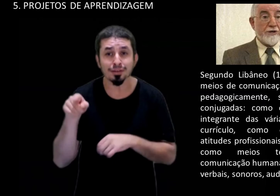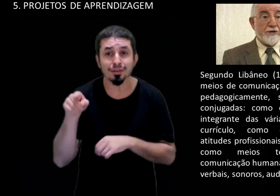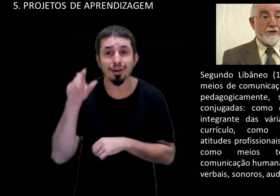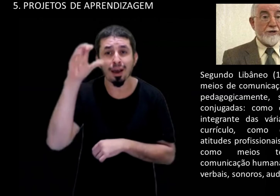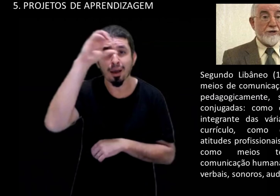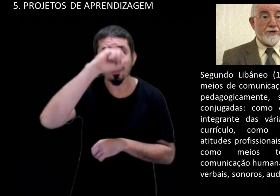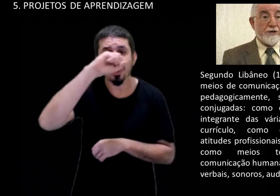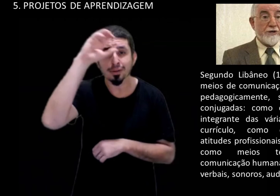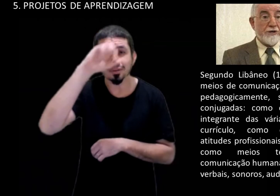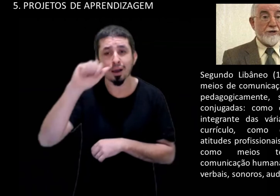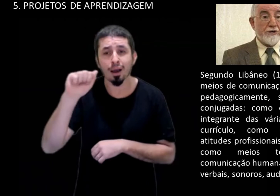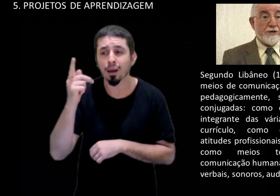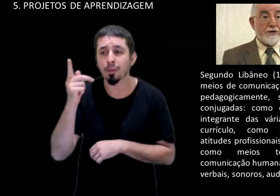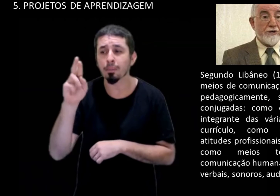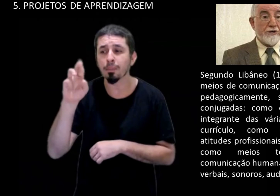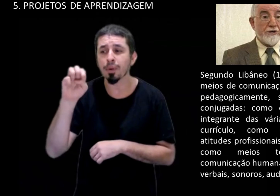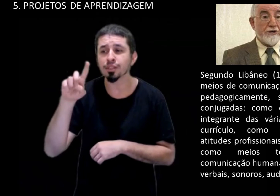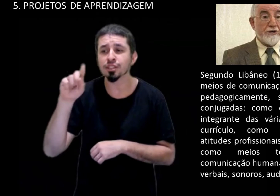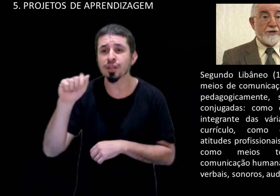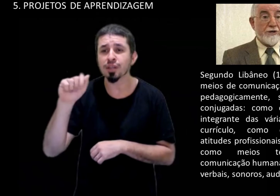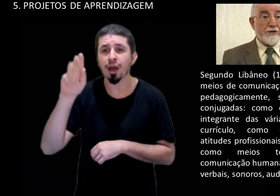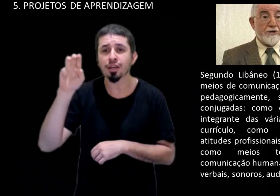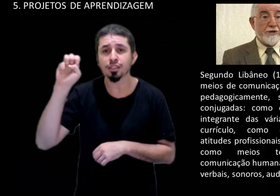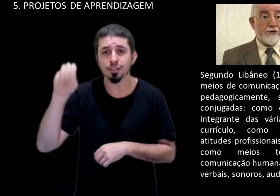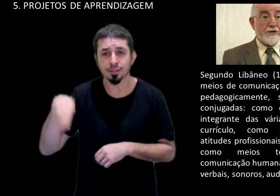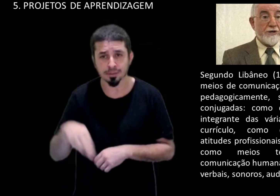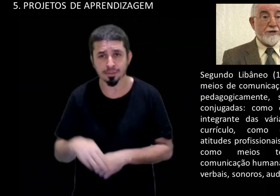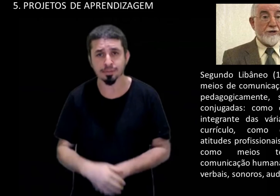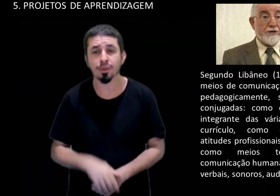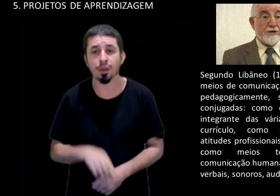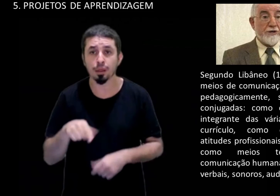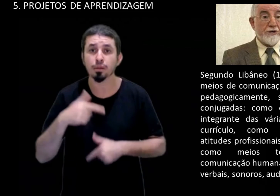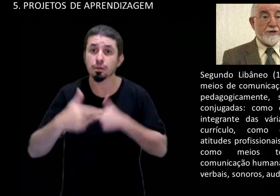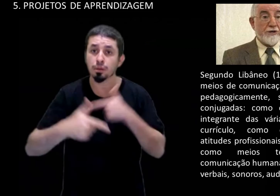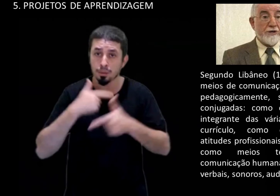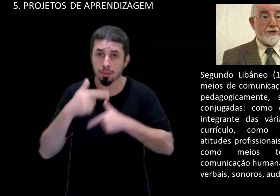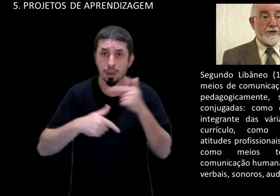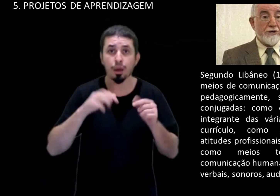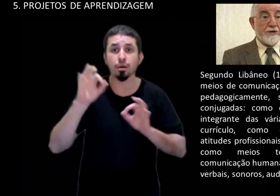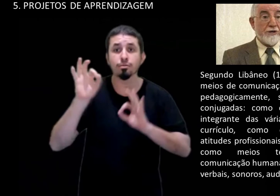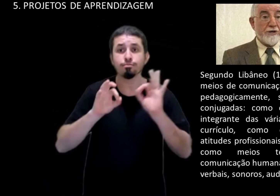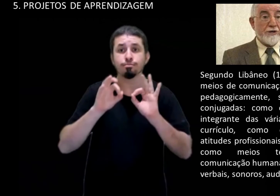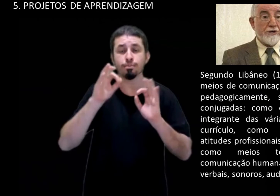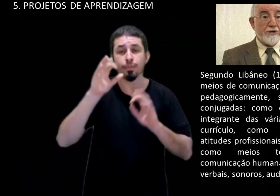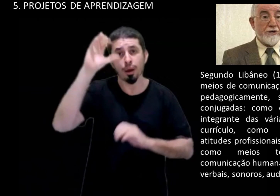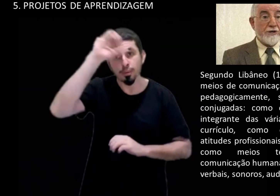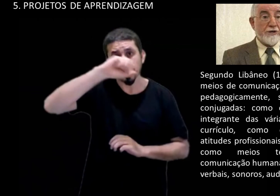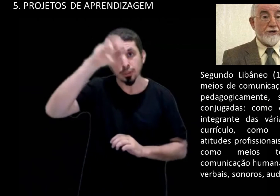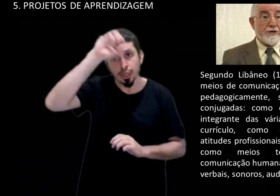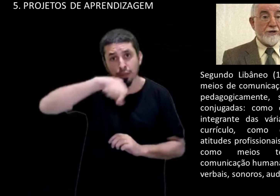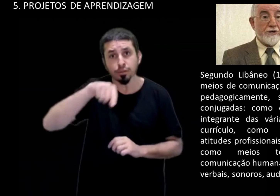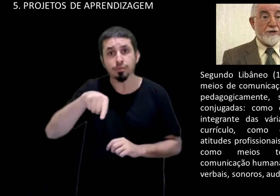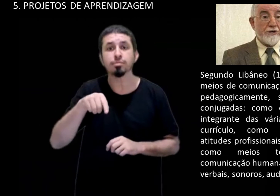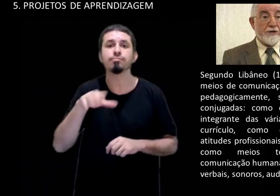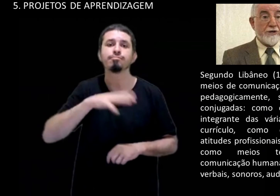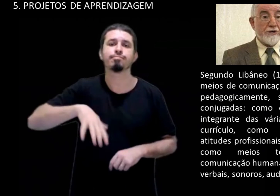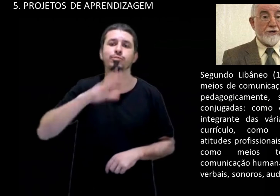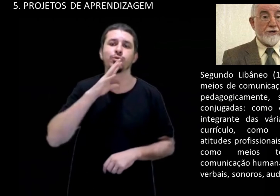Tópico 5. Projetos de aprendizagem. Para trabalhar com projetos de aprendizagem, é necessário,